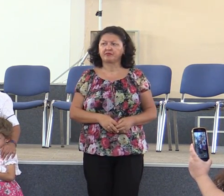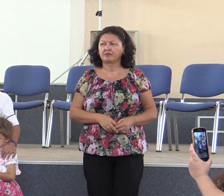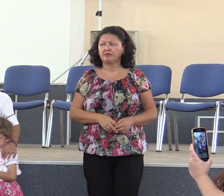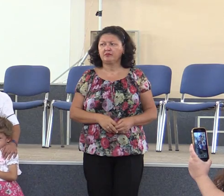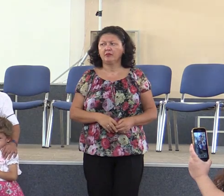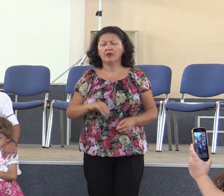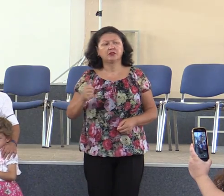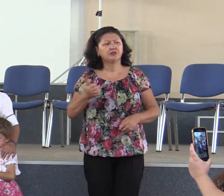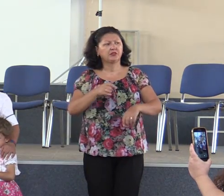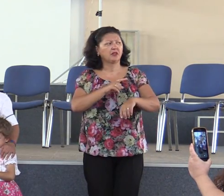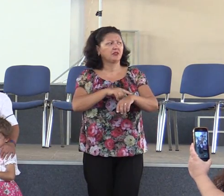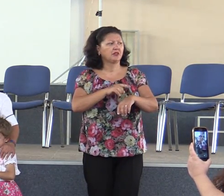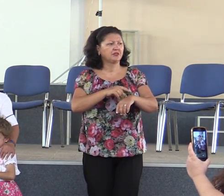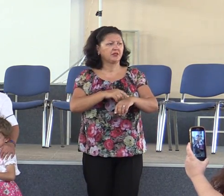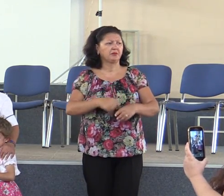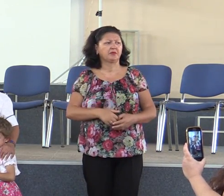Și în același